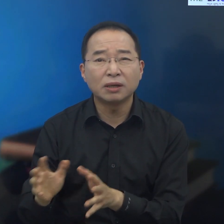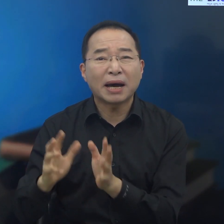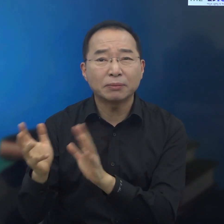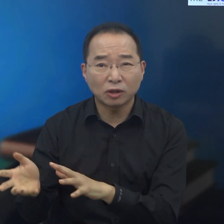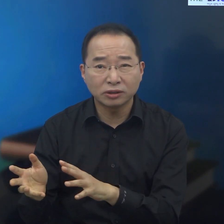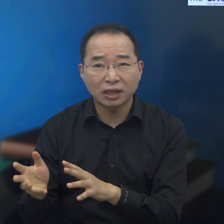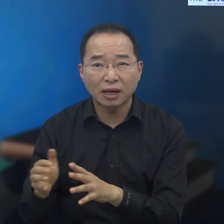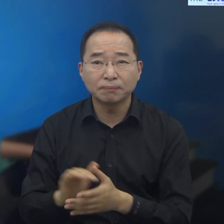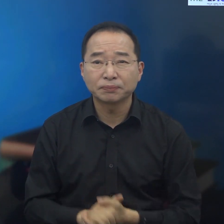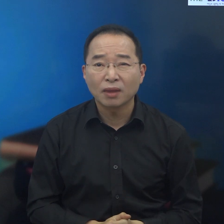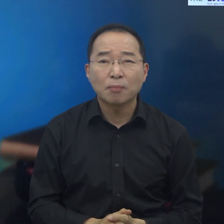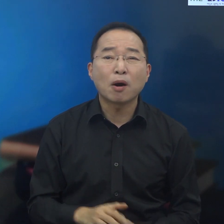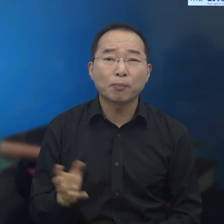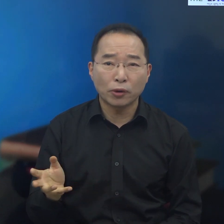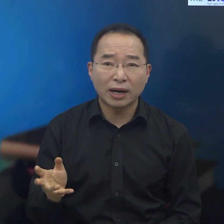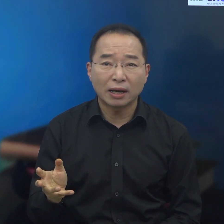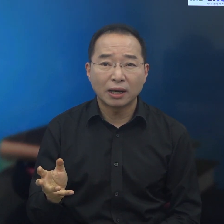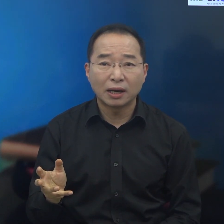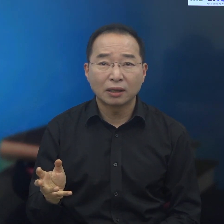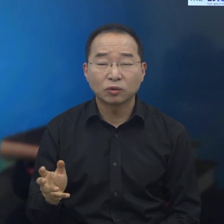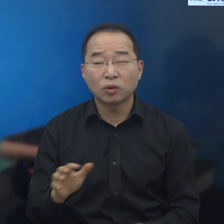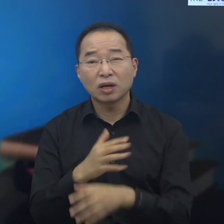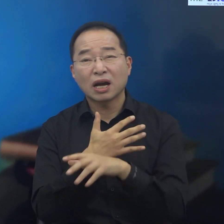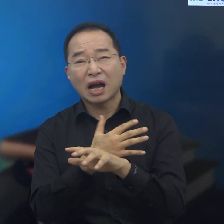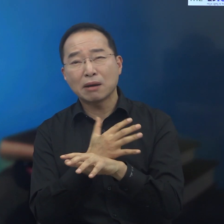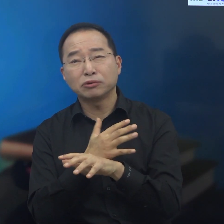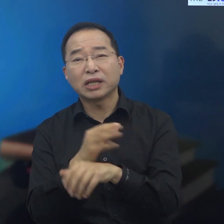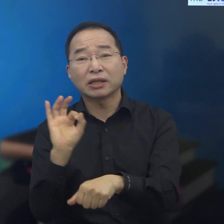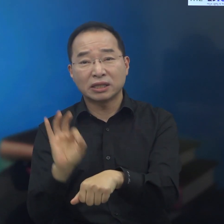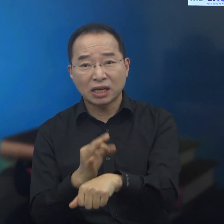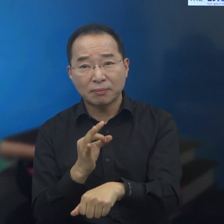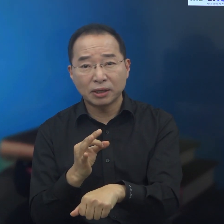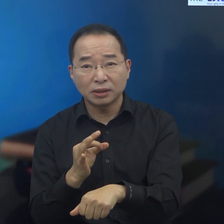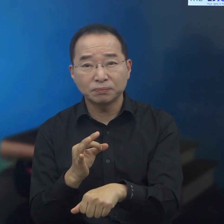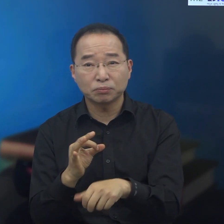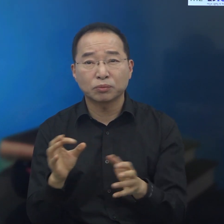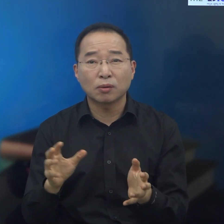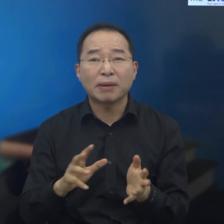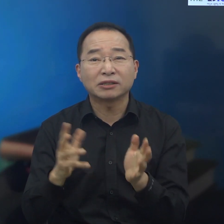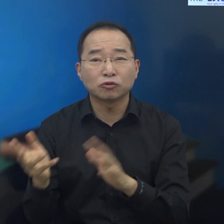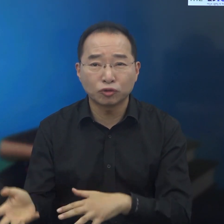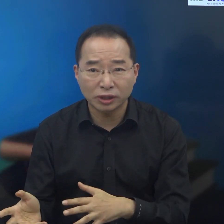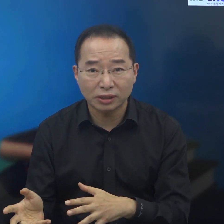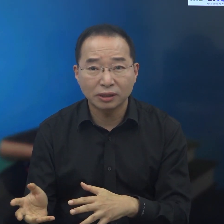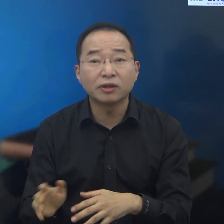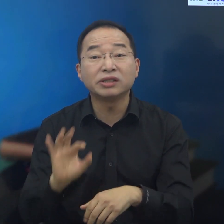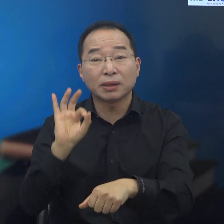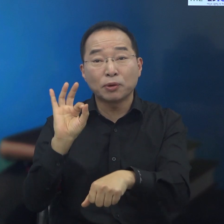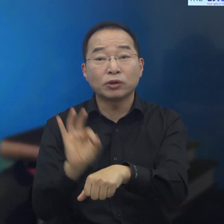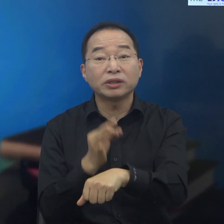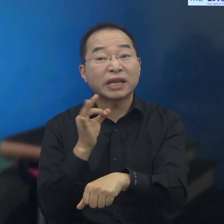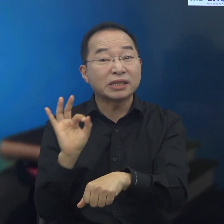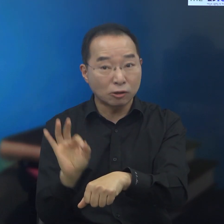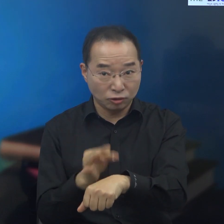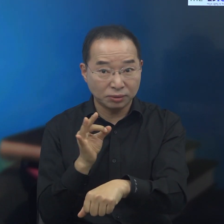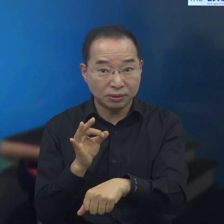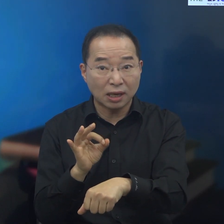많이 먹는 사람, 먹보야 또는 까불다 대장하면은 뭐 말썽꾸러기 이런 식의 표현을 대장으로 씁니다.